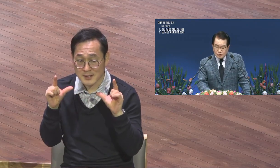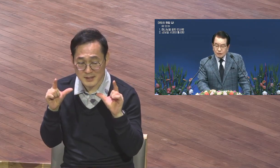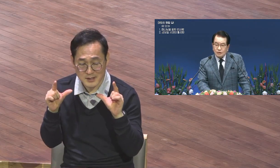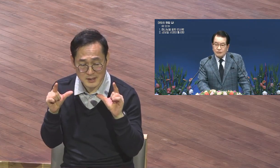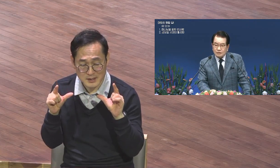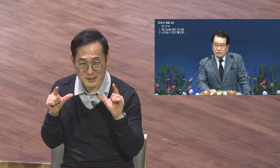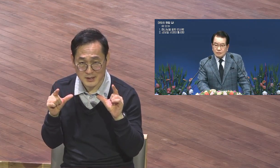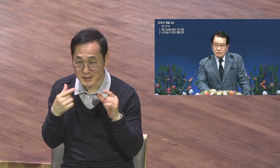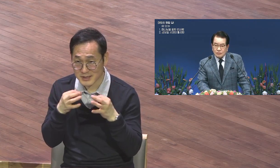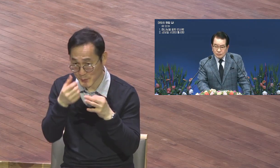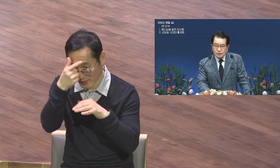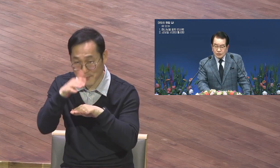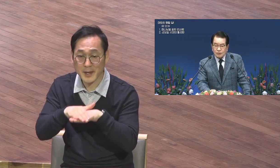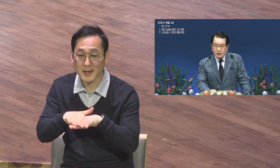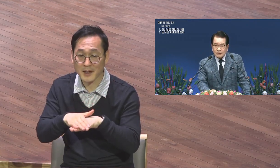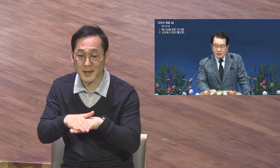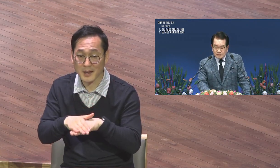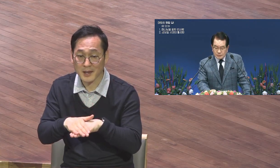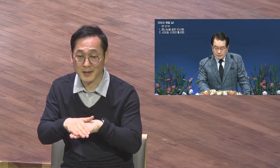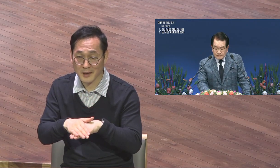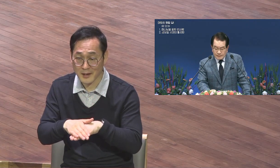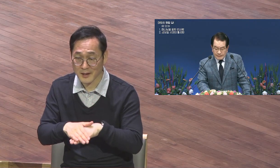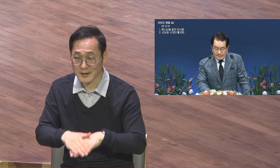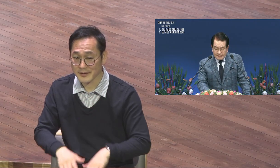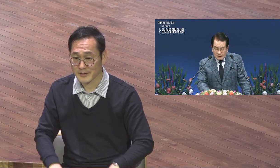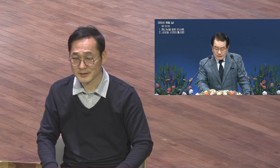금요일은 금요기도이죠. 금요기도야 하니까.